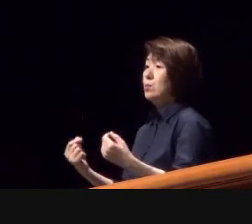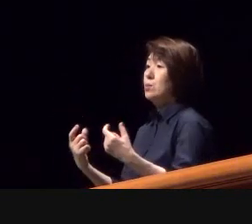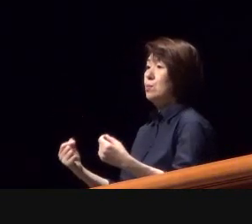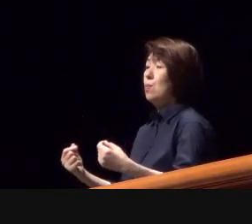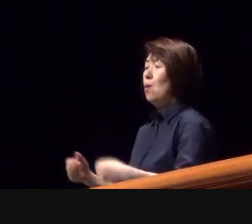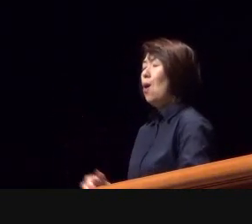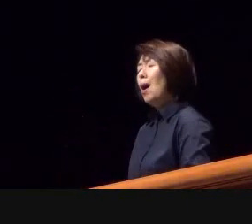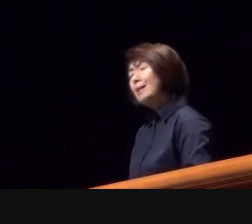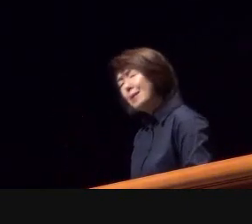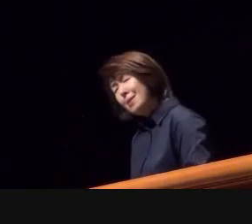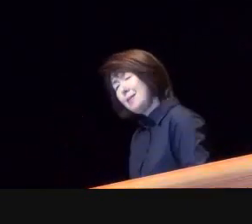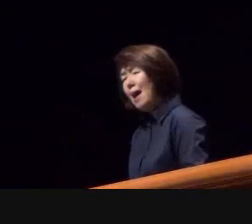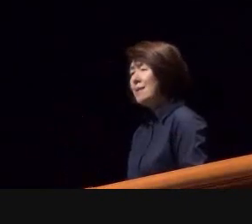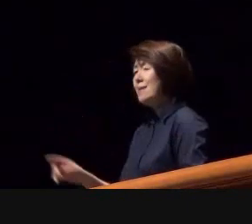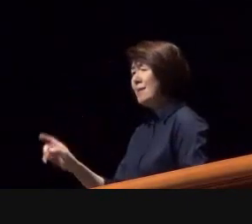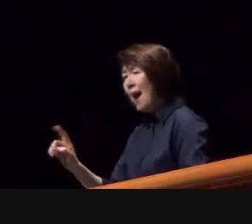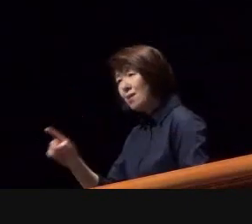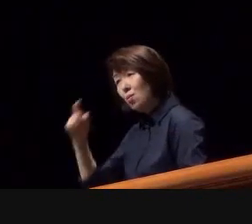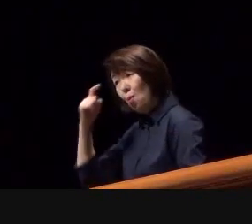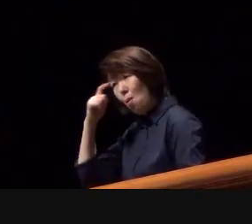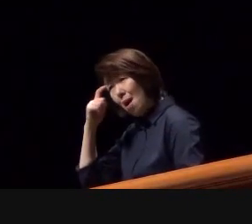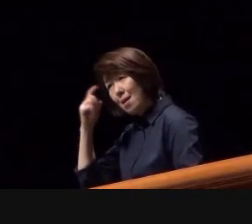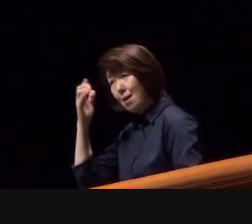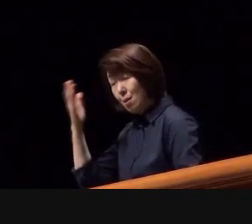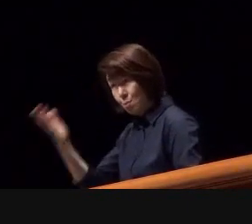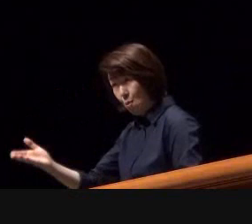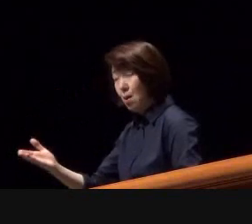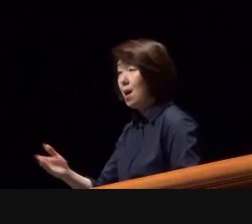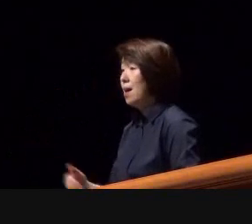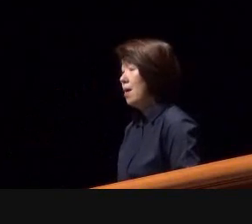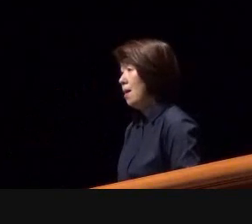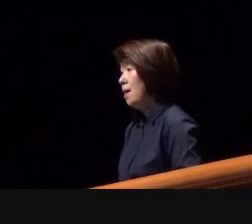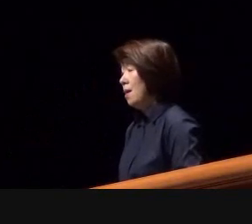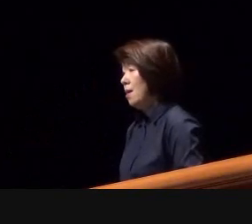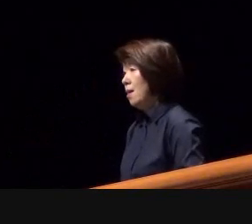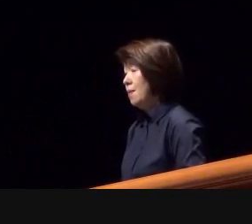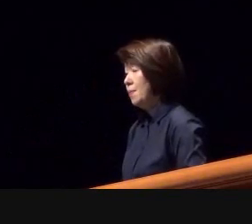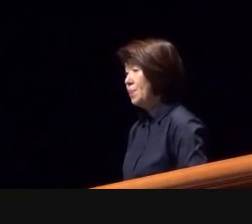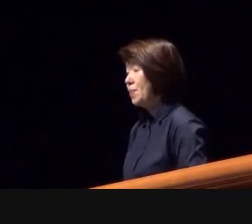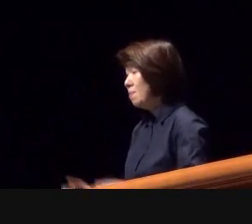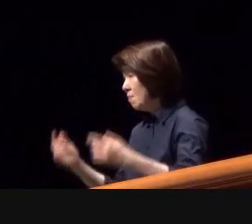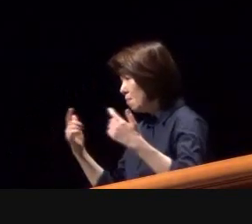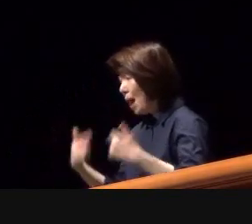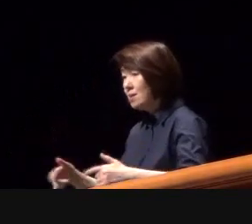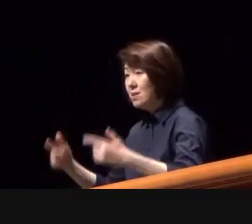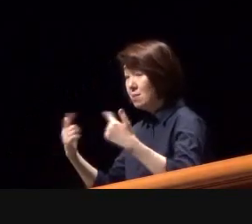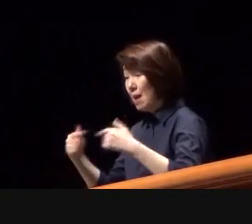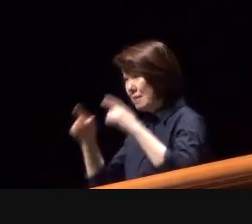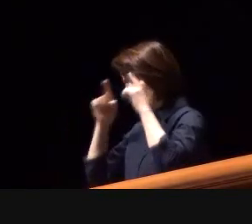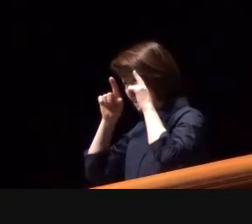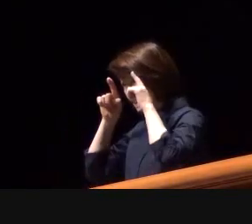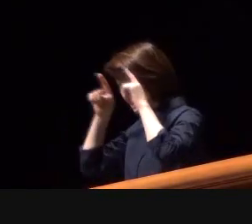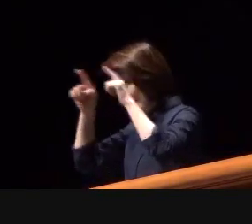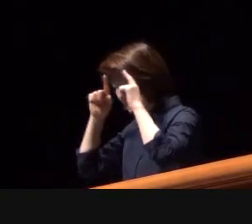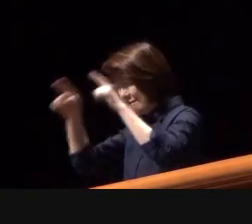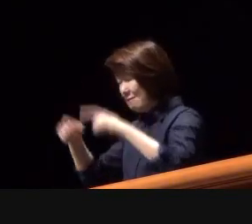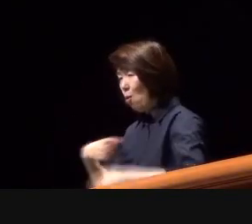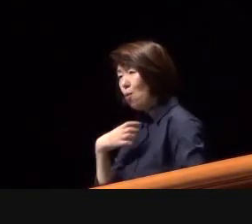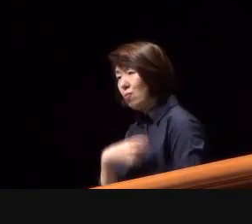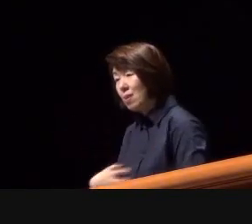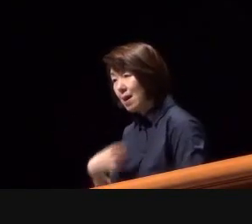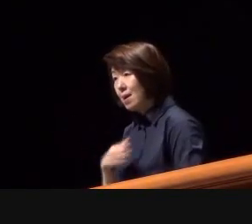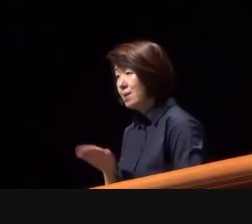体何を考えているのか、毎日毎日怒りの中におります。